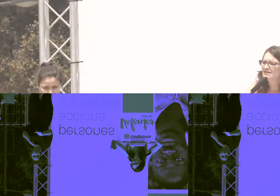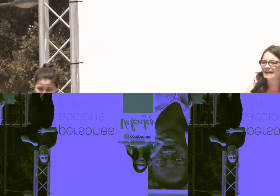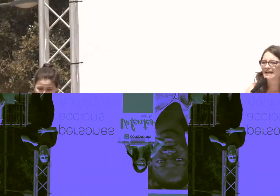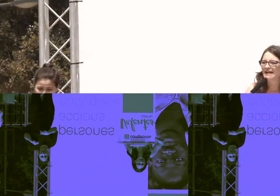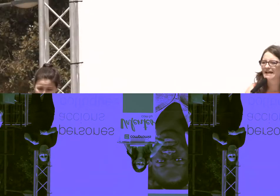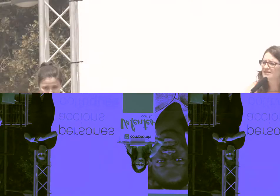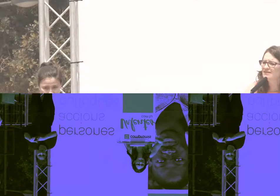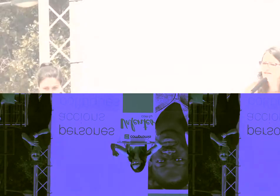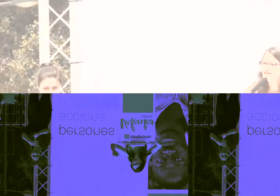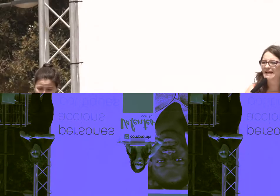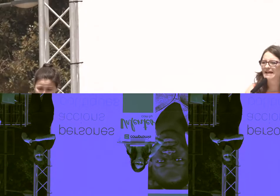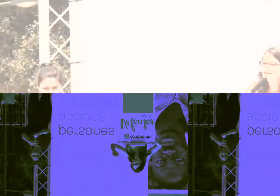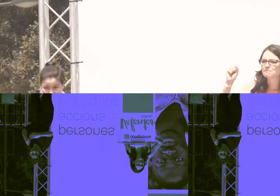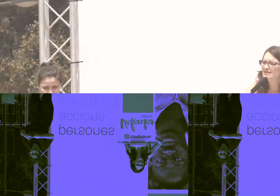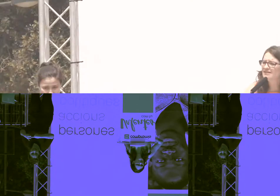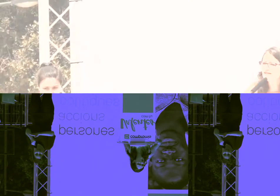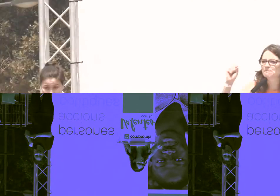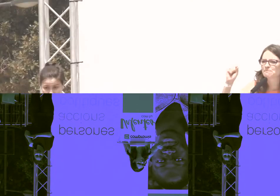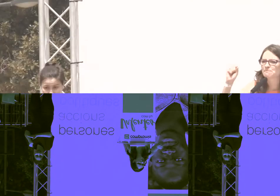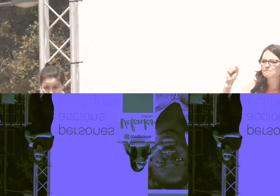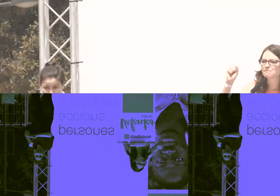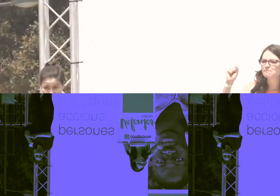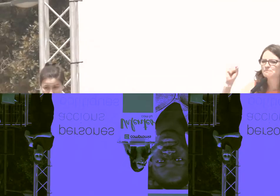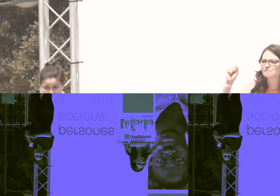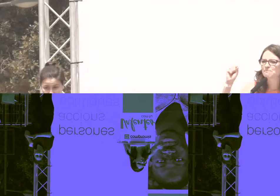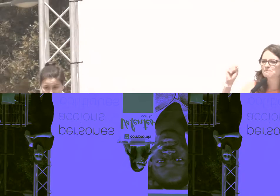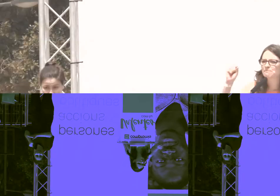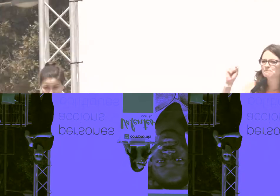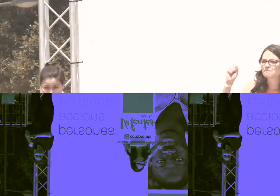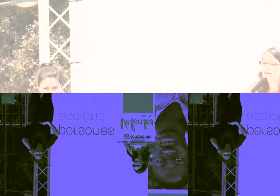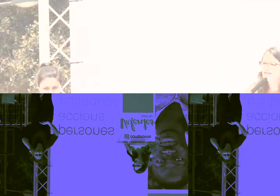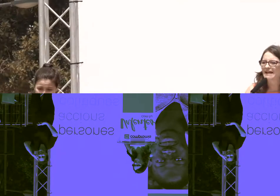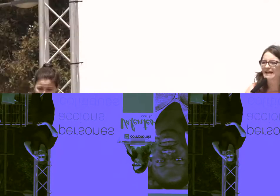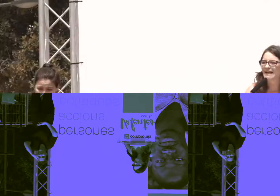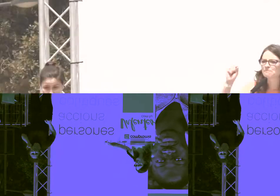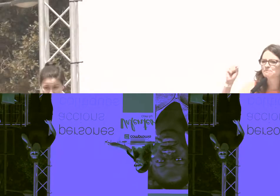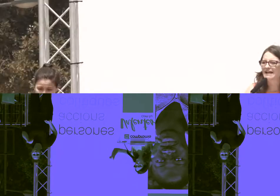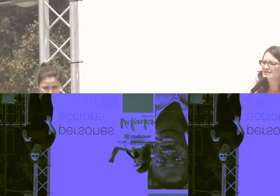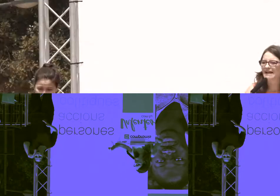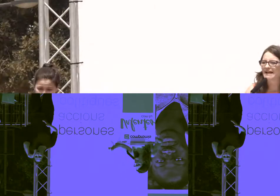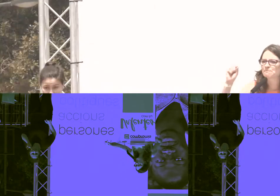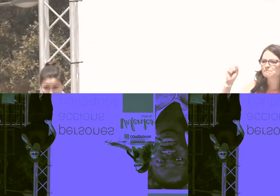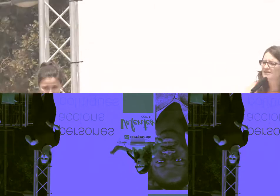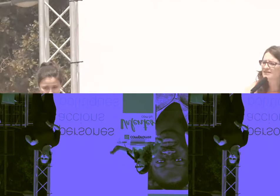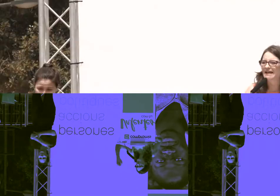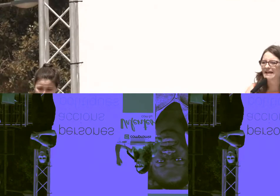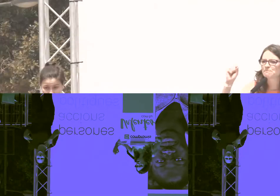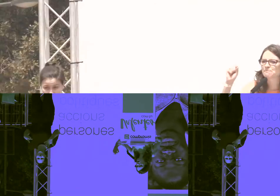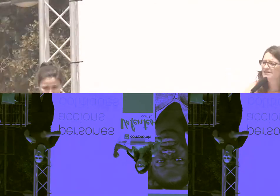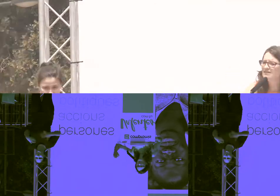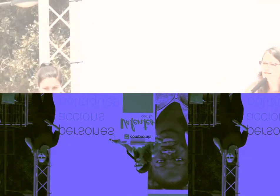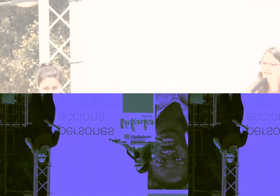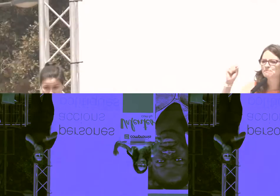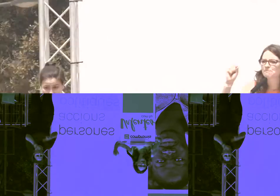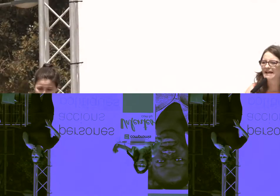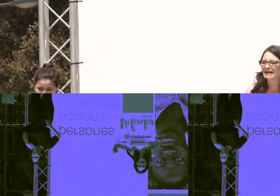li pagava les ajudes? Sabeu que això passava en 2015? Avui, en 2017, qualsevol dona víctima